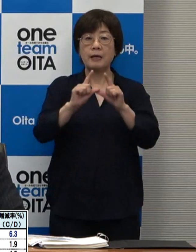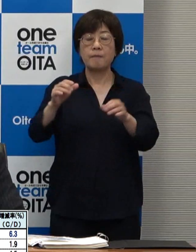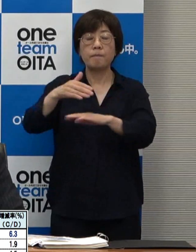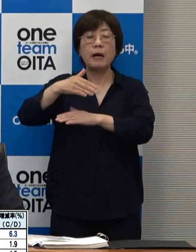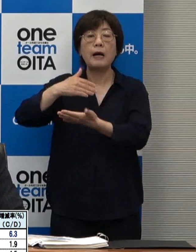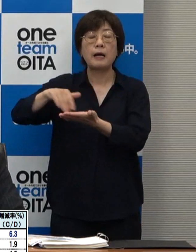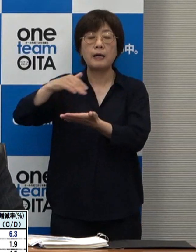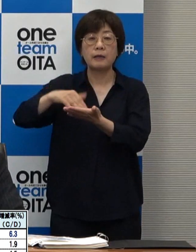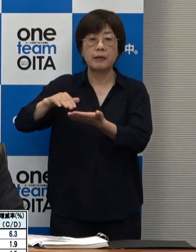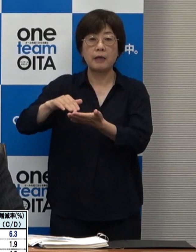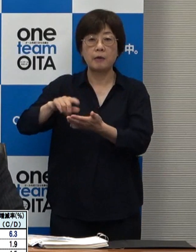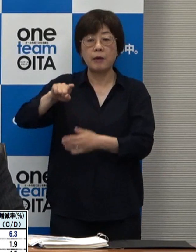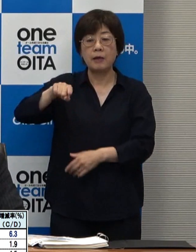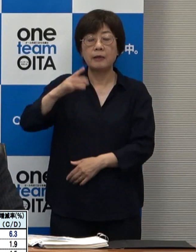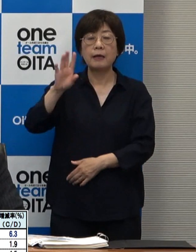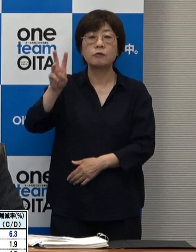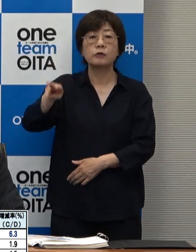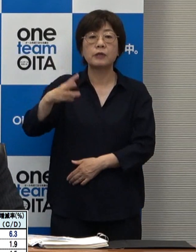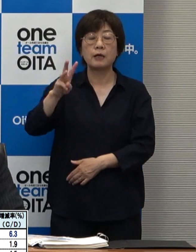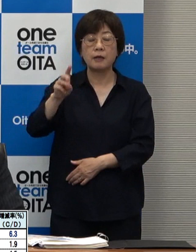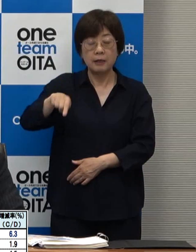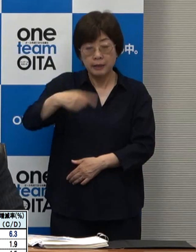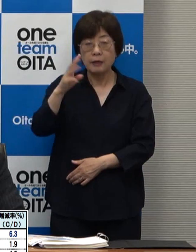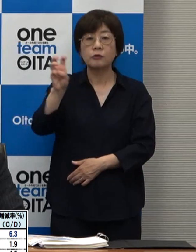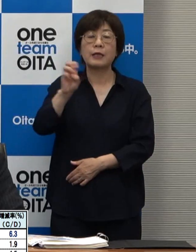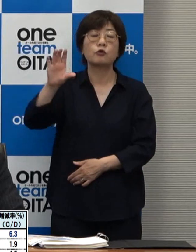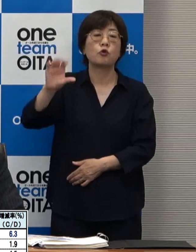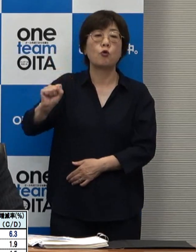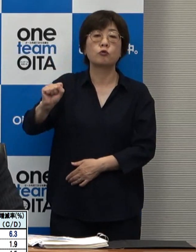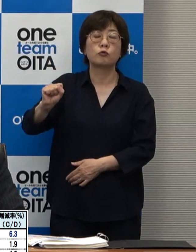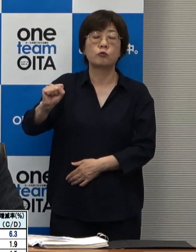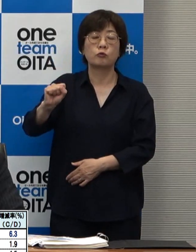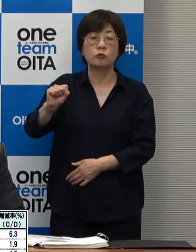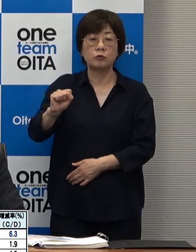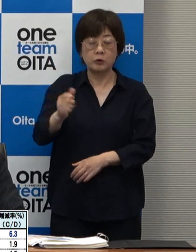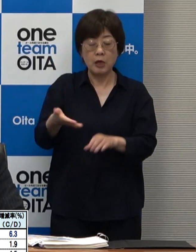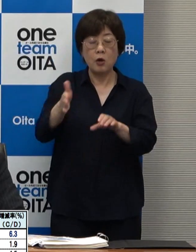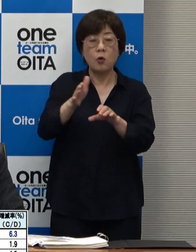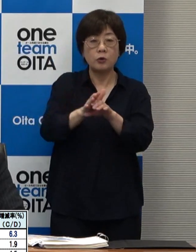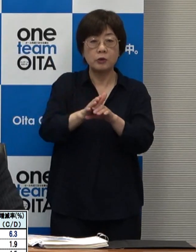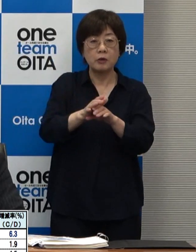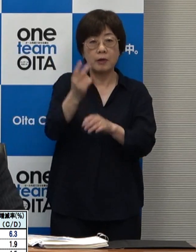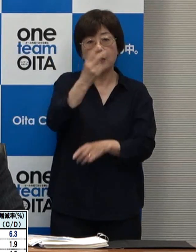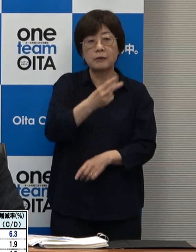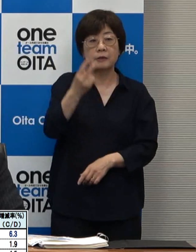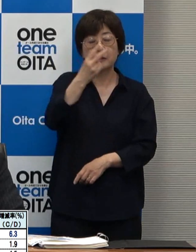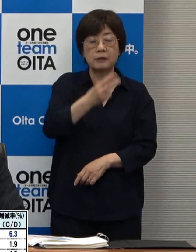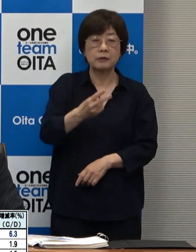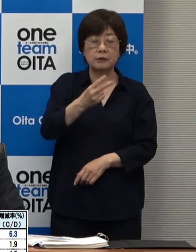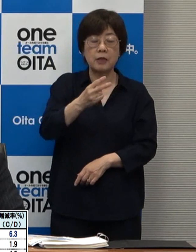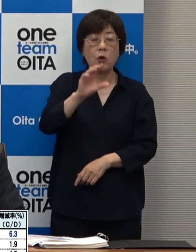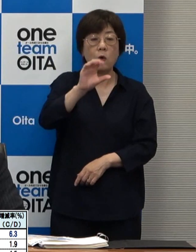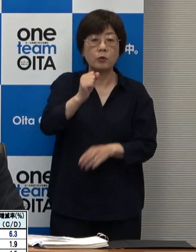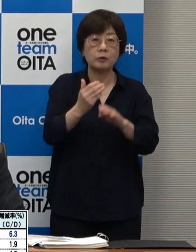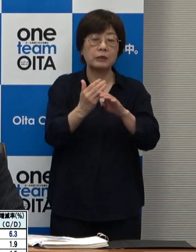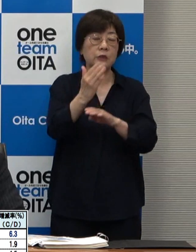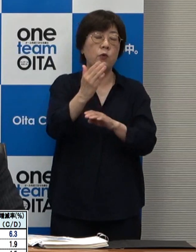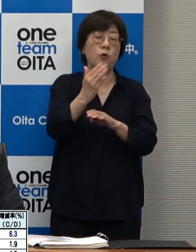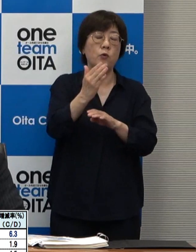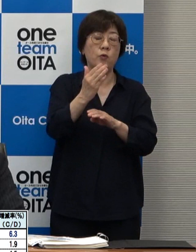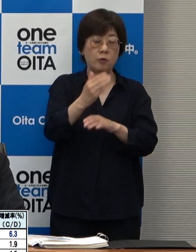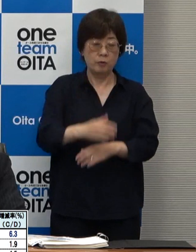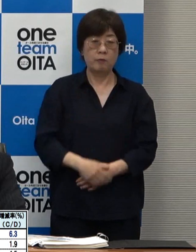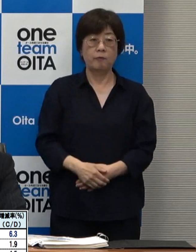計の補正額は130億円となり、補正後の予算額は2161億4200万円です